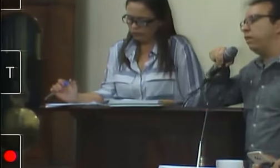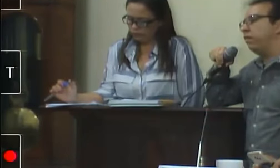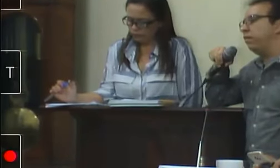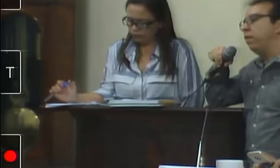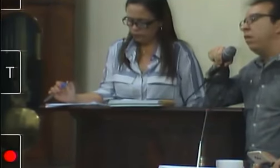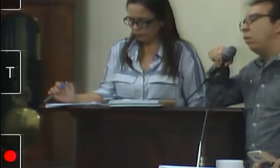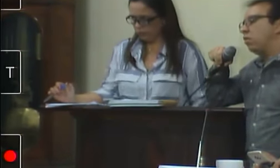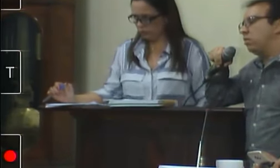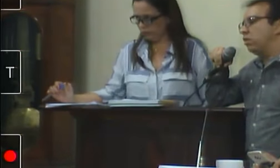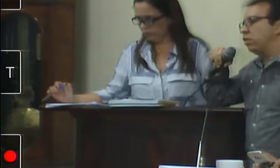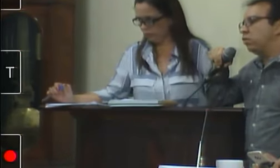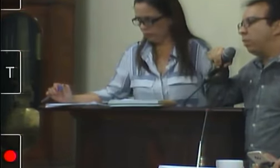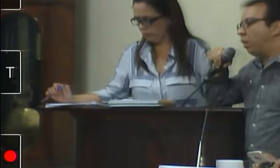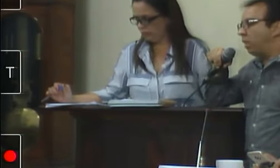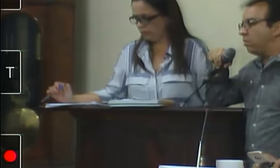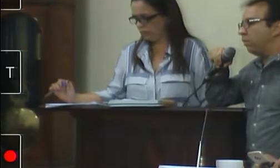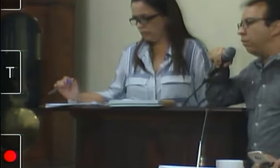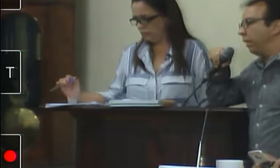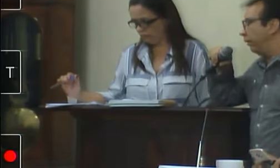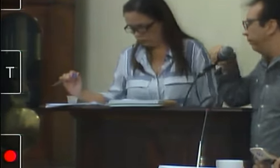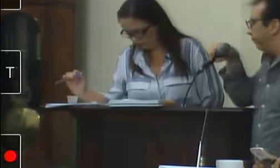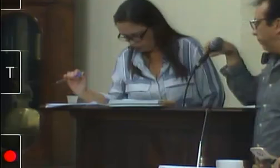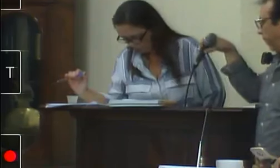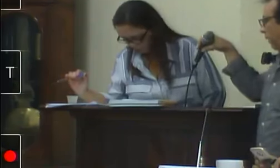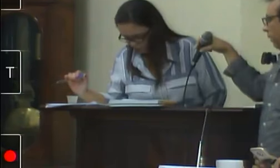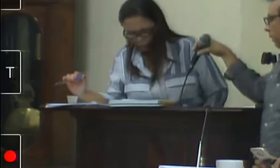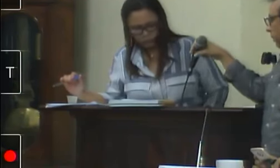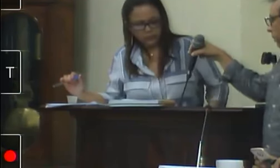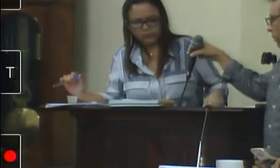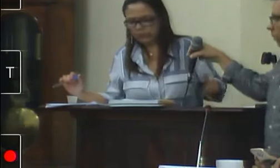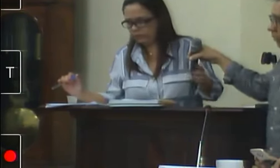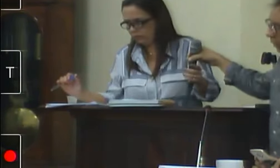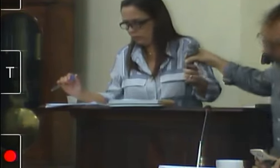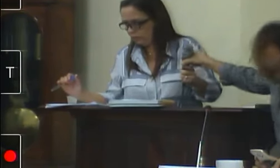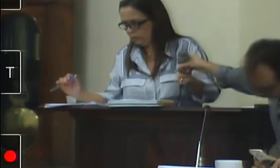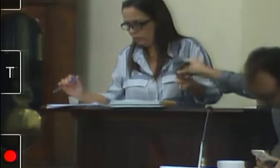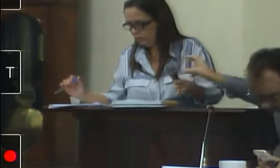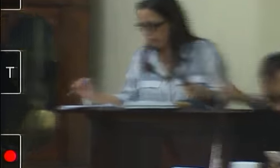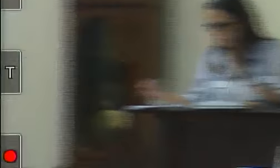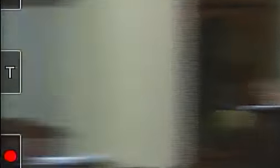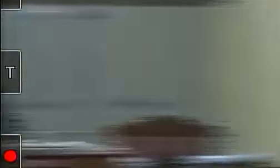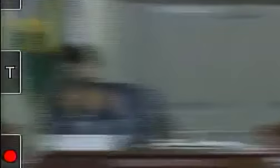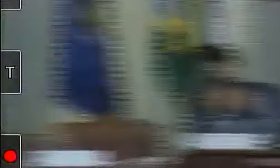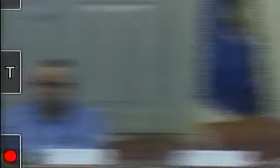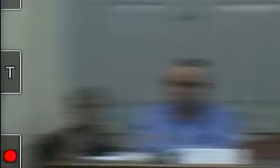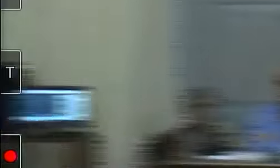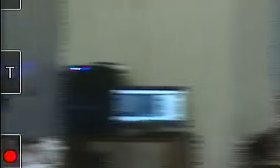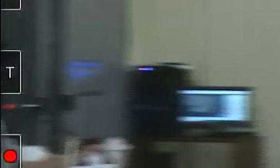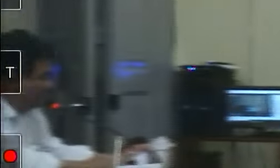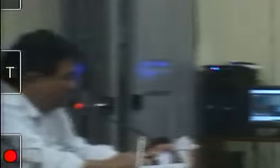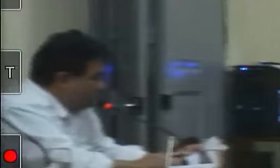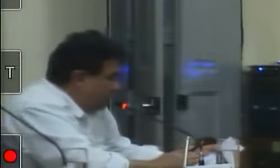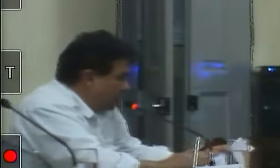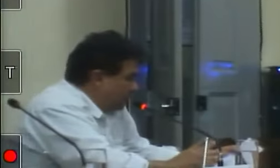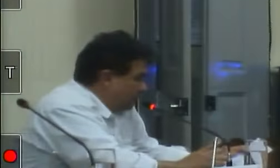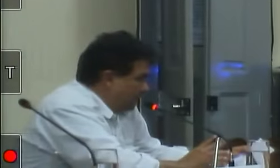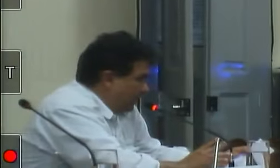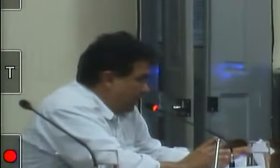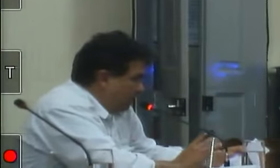município teve concedido de prorrogação, viu, Marquinhos? Ah, que ótimo. Doutora Soraya, a senhora falou sobre medicamentos lá, né, mandados e tal. Eu